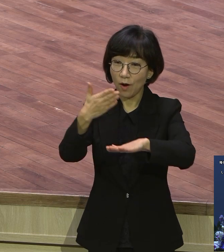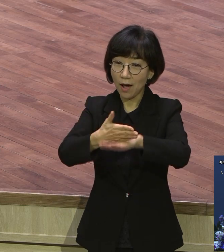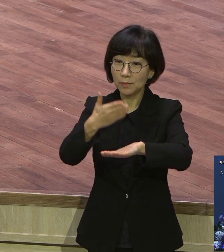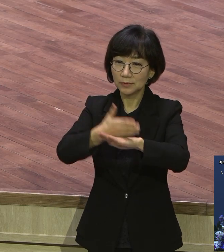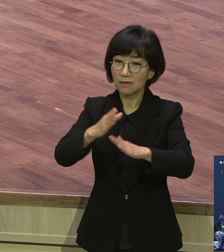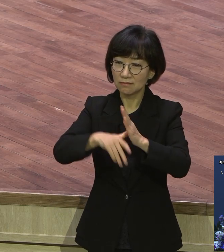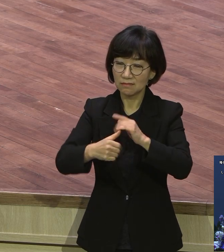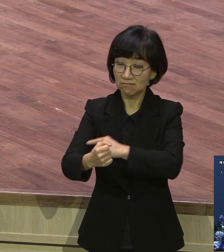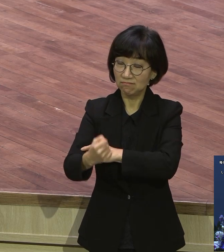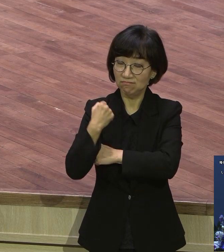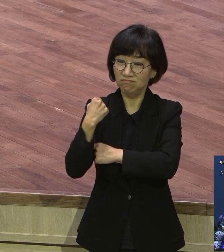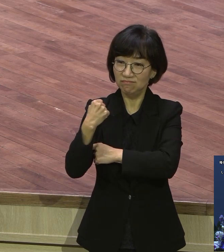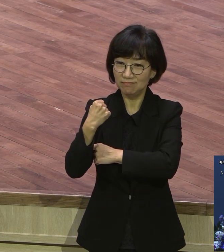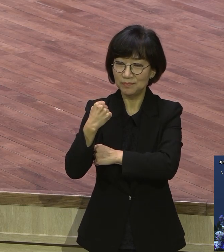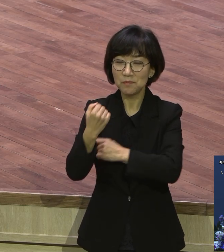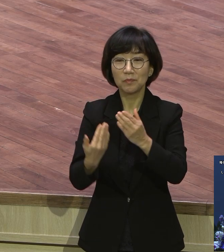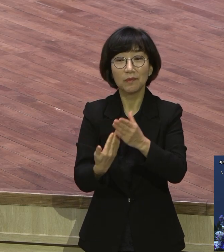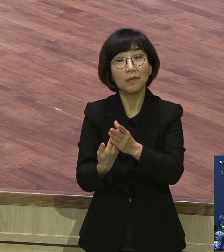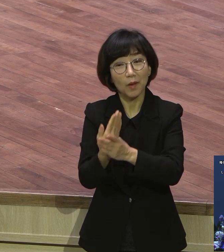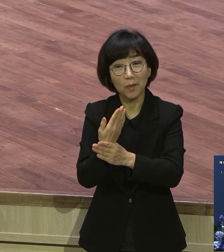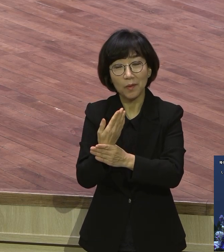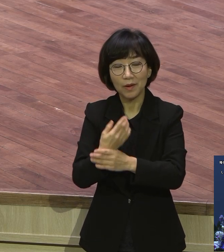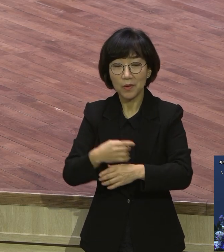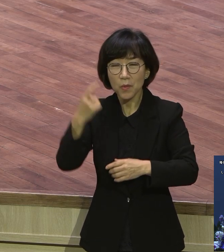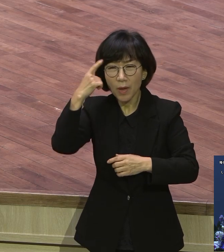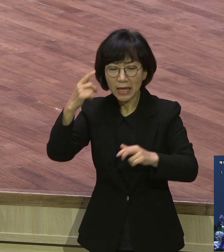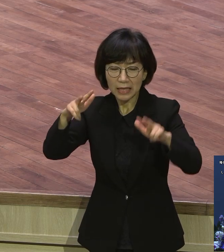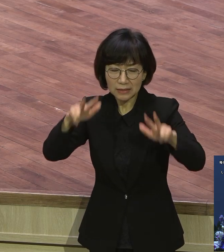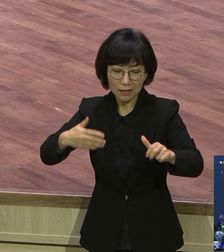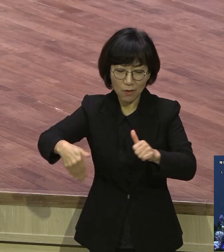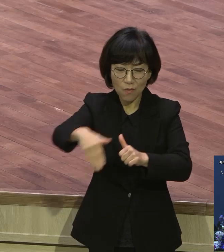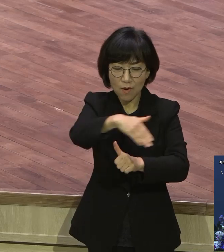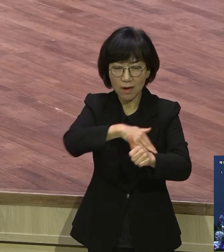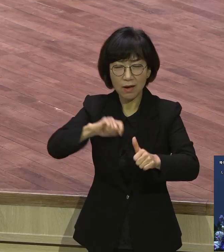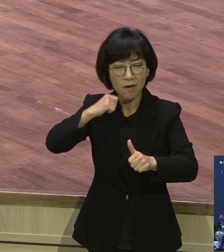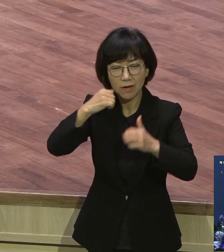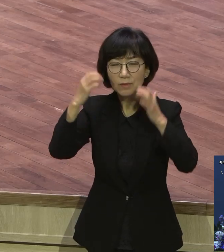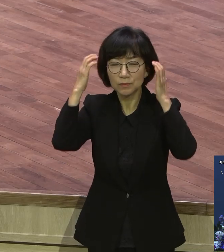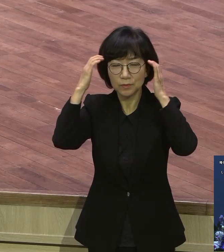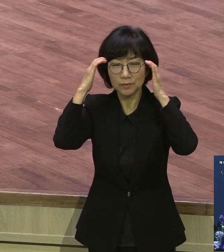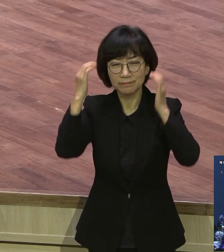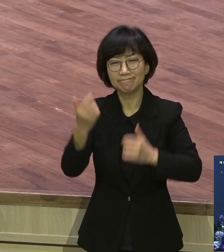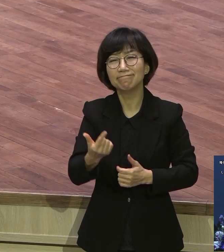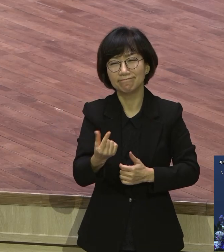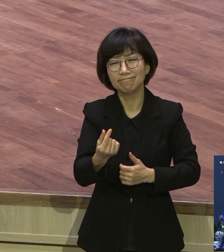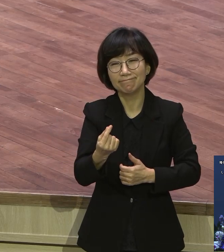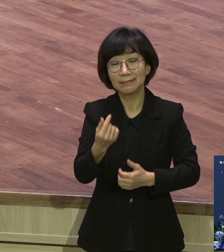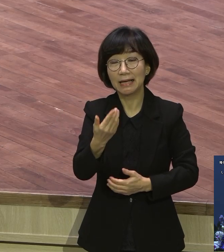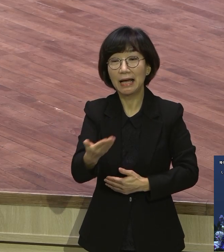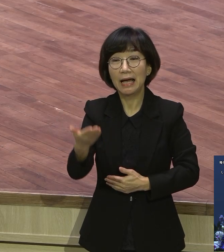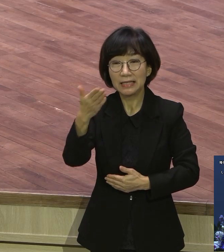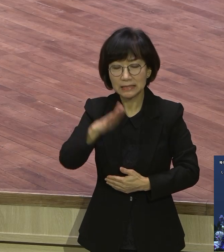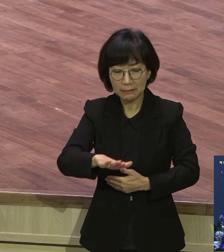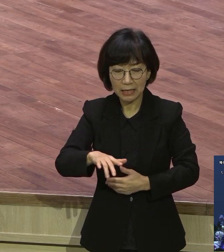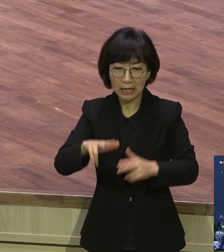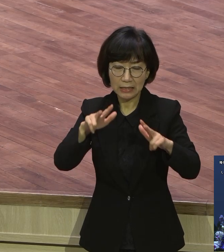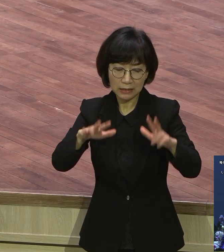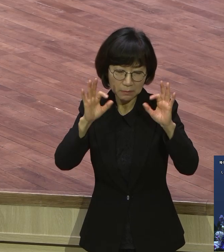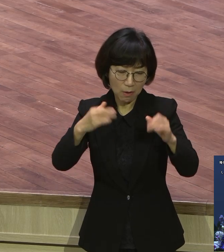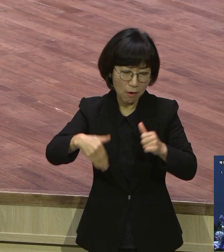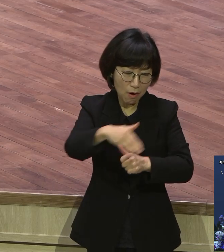큽니다 지금 여러가지 환경에 어려운 가운데 있지만 어려운 환경 보고 앞으로를 걱정,